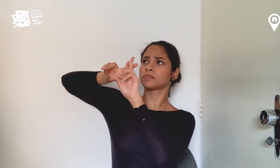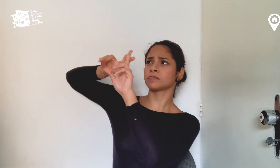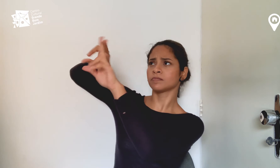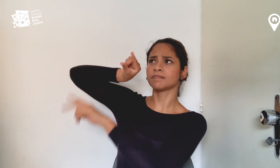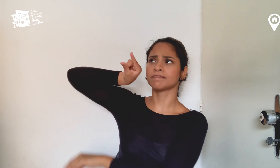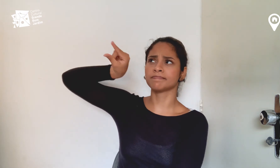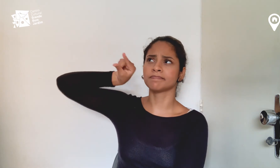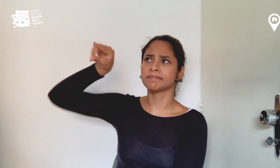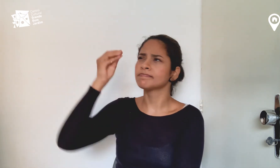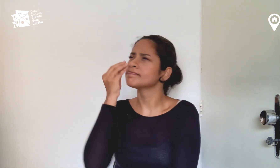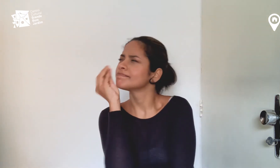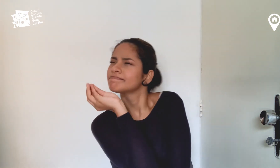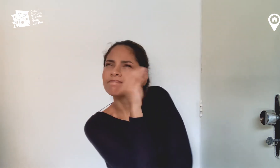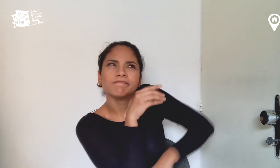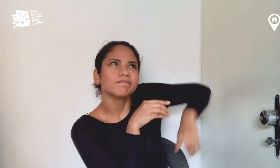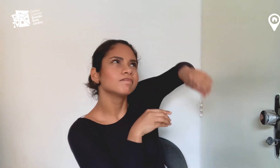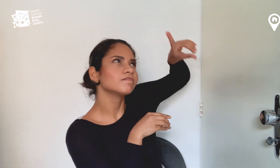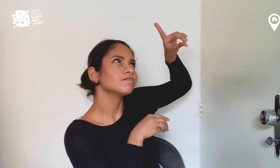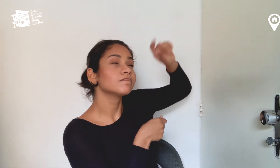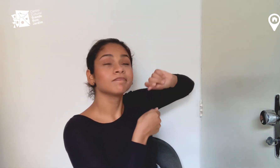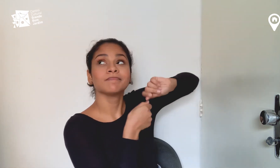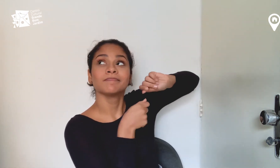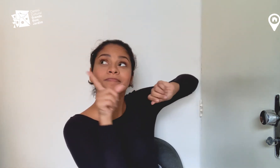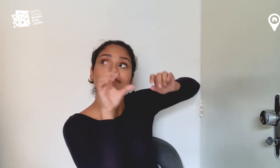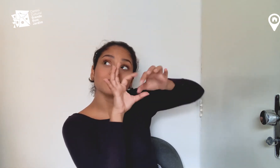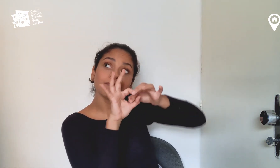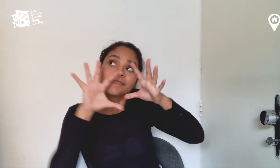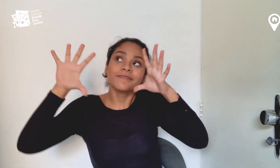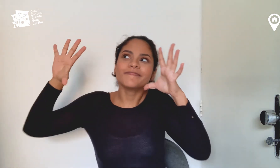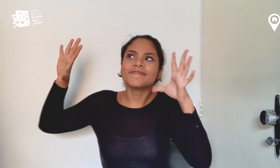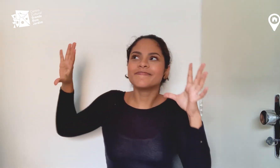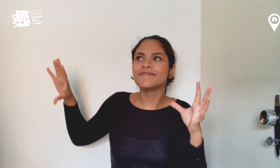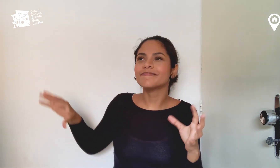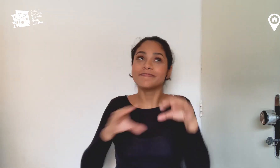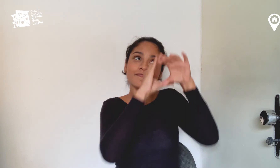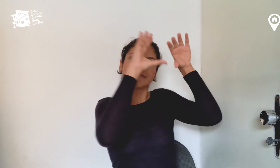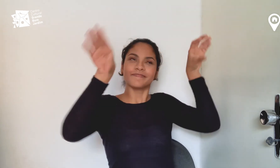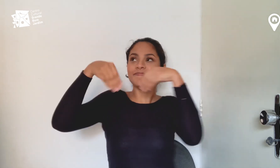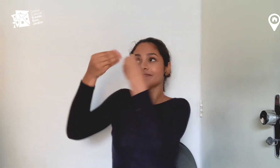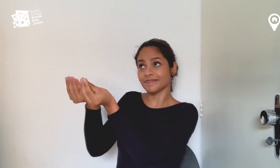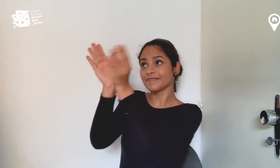teu cantar, ignora que Deus te criou e te deu céu pra